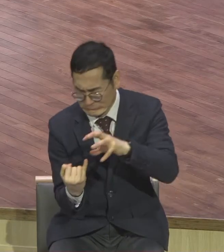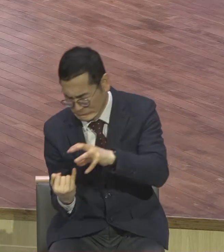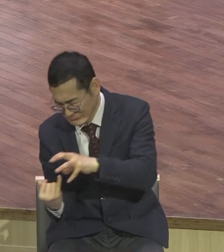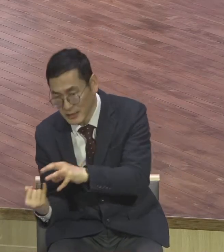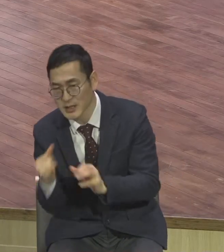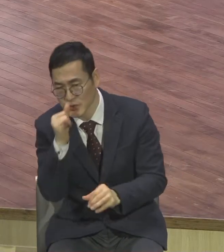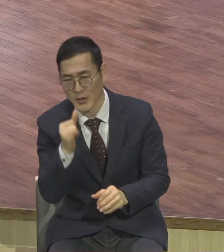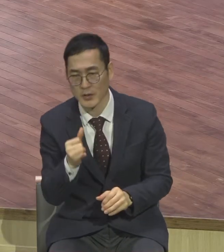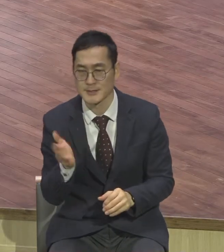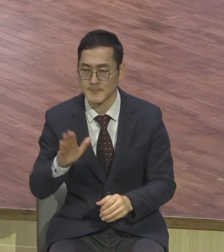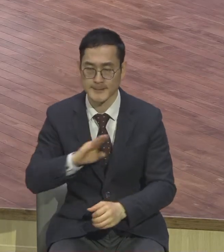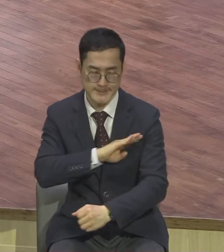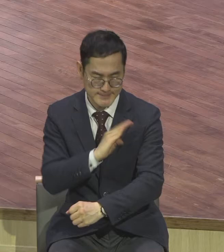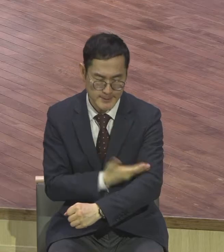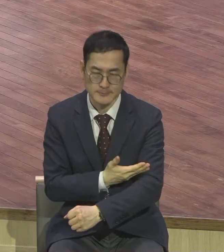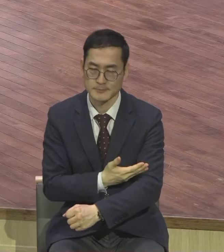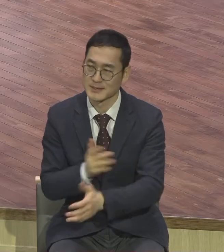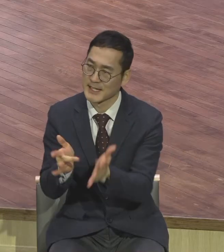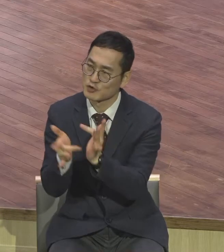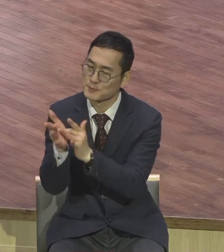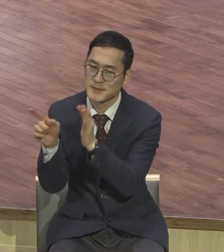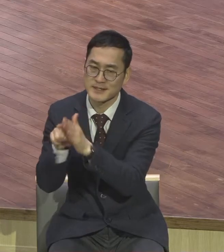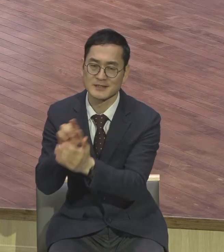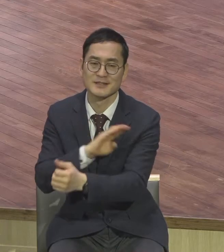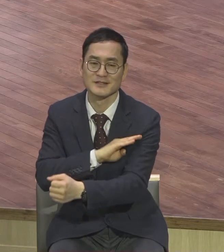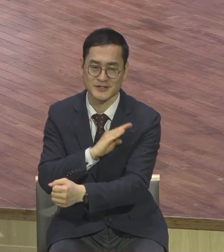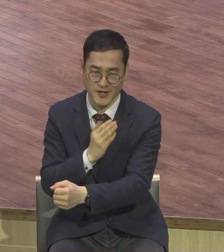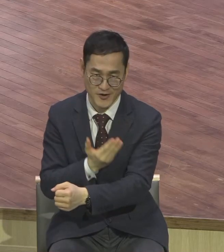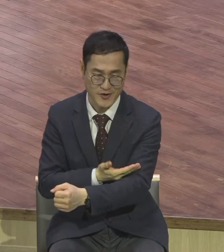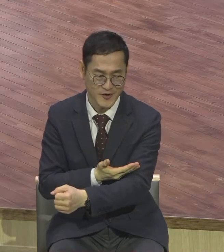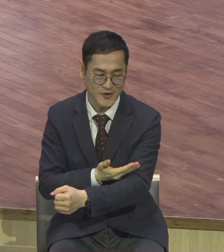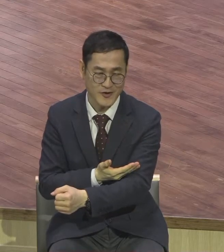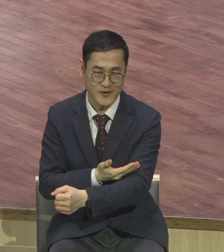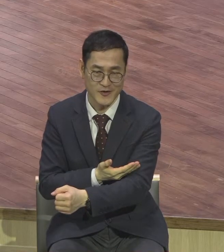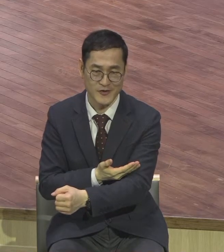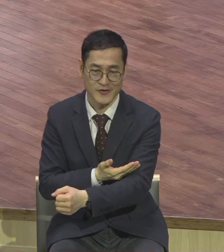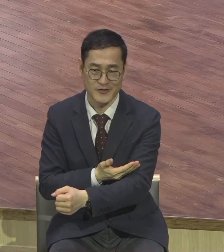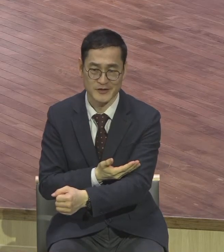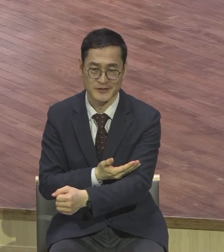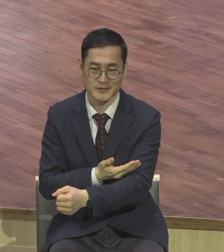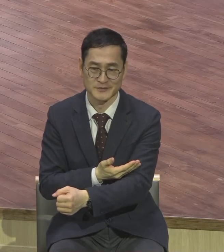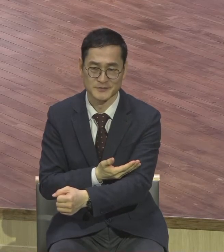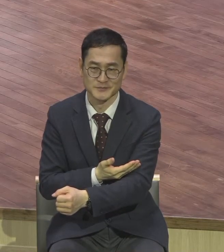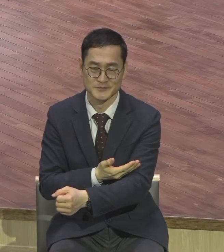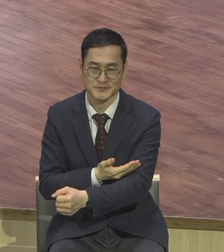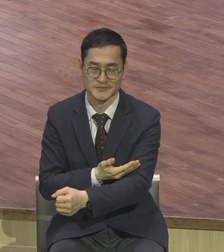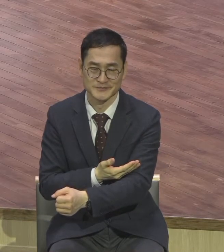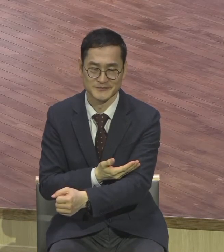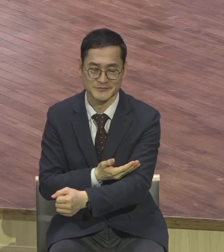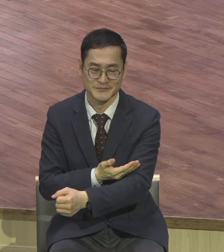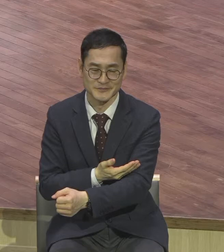능력이 발전소라고 하면 믿음은 전선과 같다라는 유명한 말이 있어요.